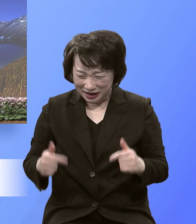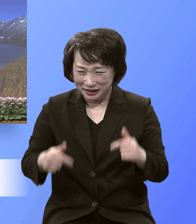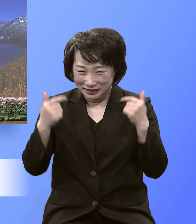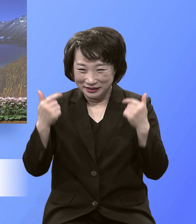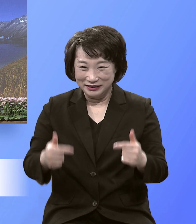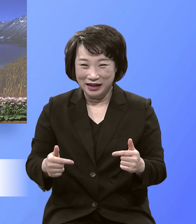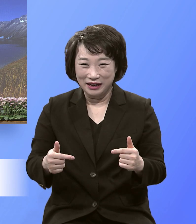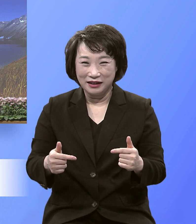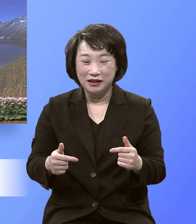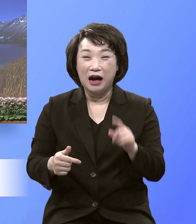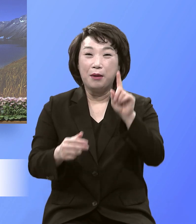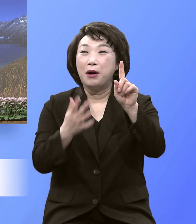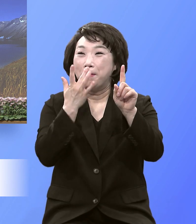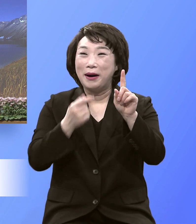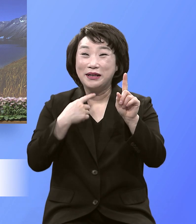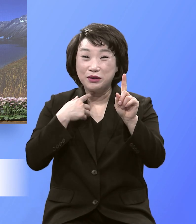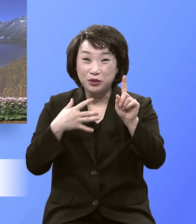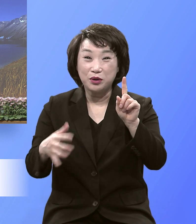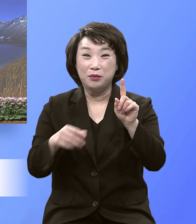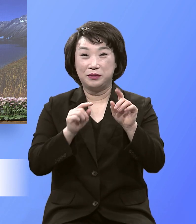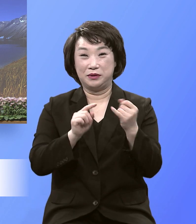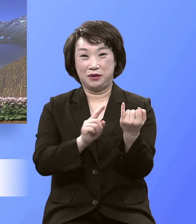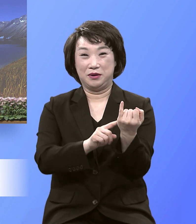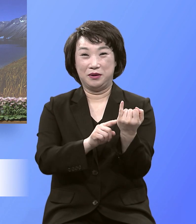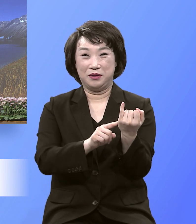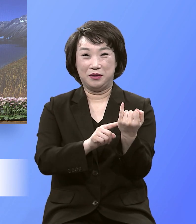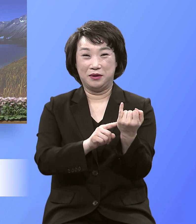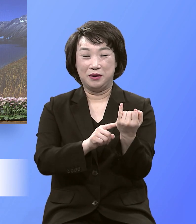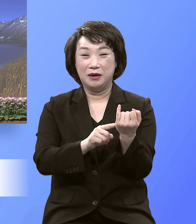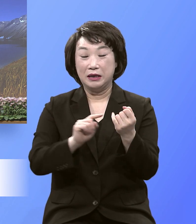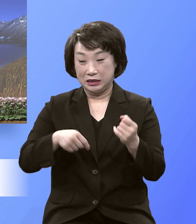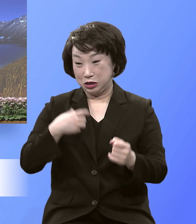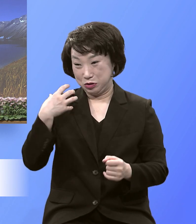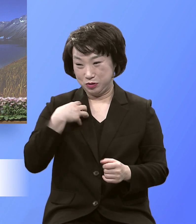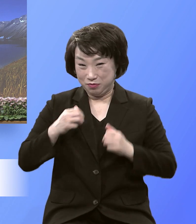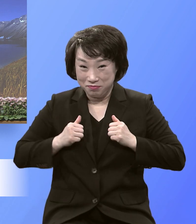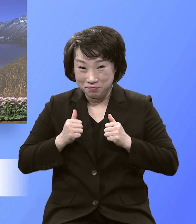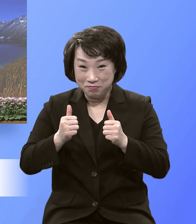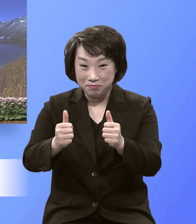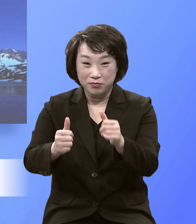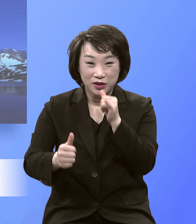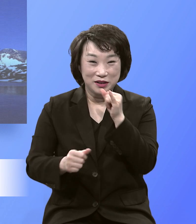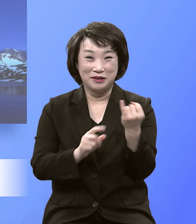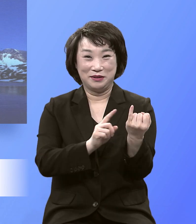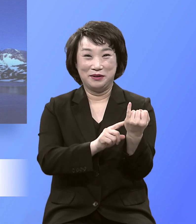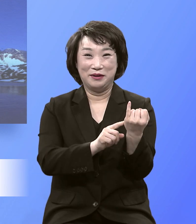한 번도 안 빠지고 이 자기 사명을 감당하는 거예요.